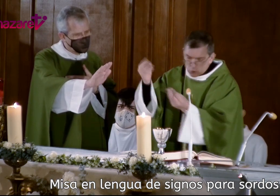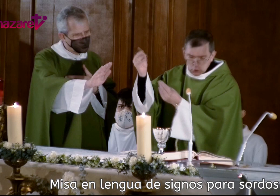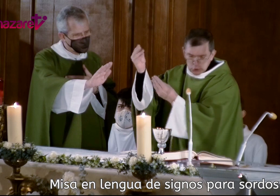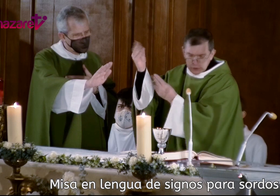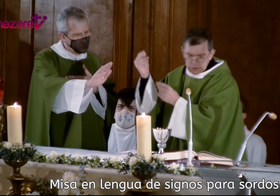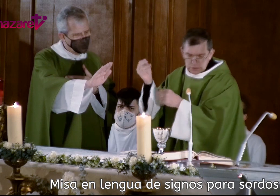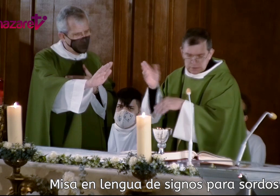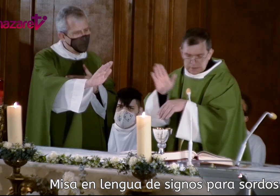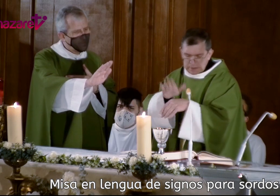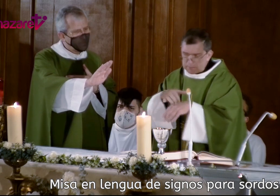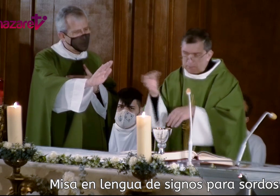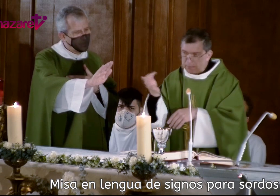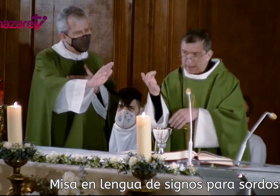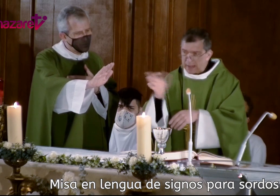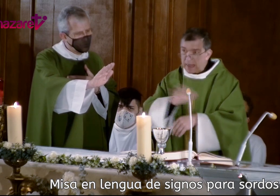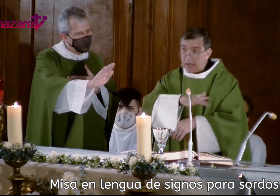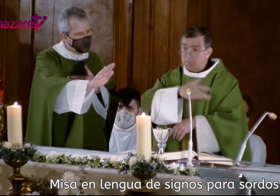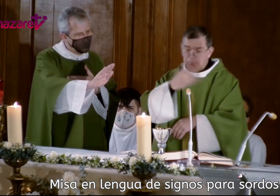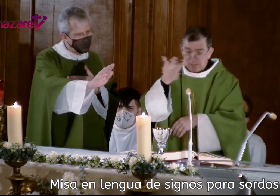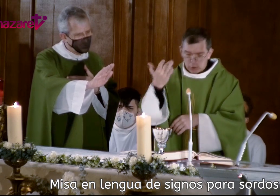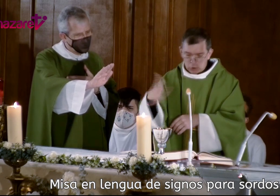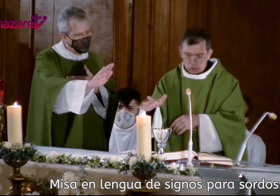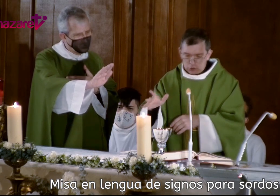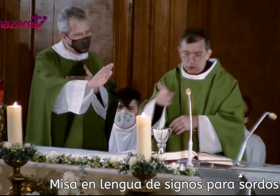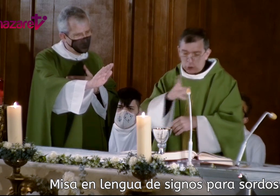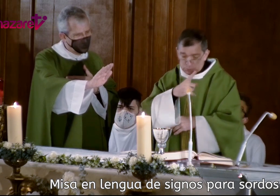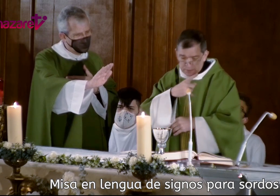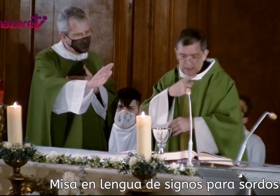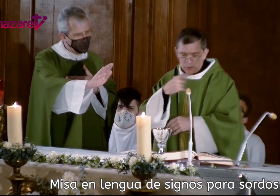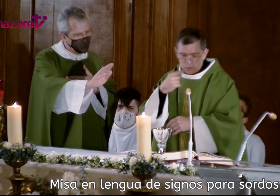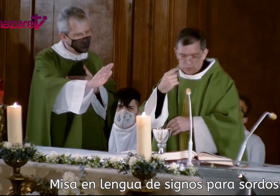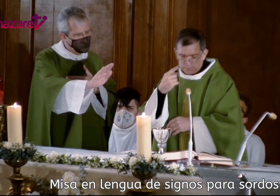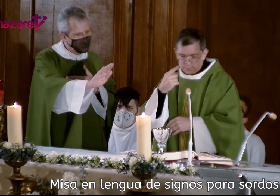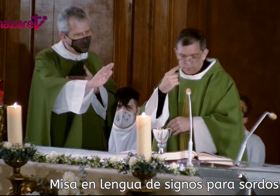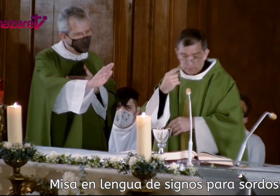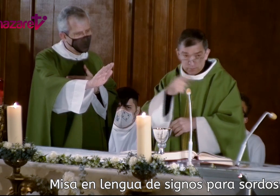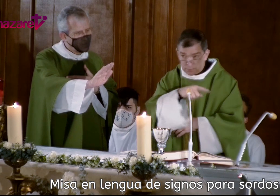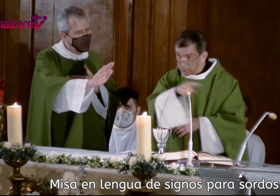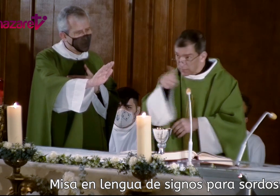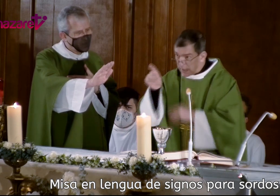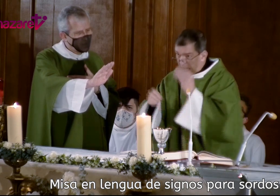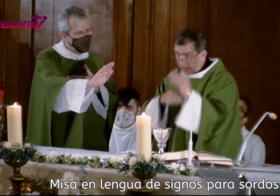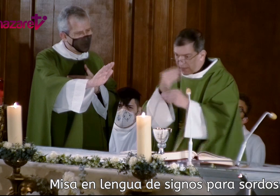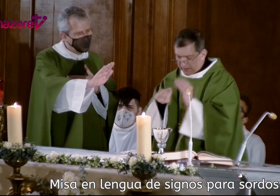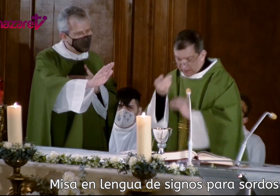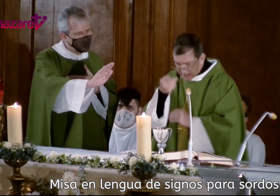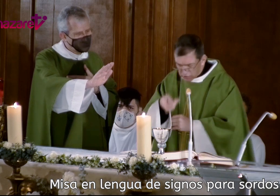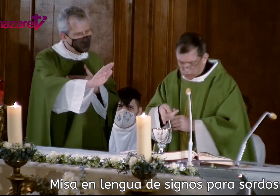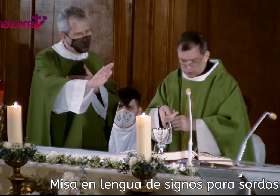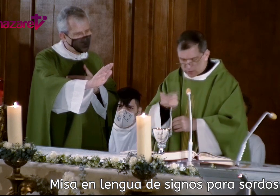muchos para el perdón de los pecados. Haced esto